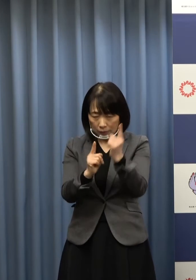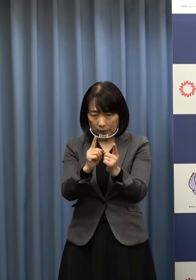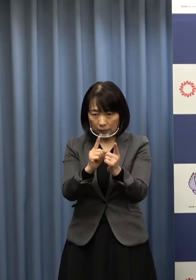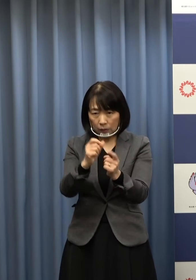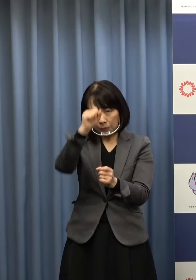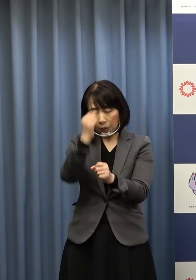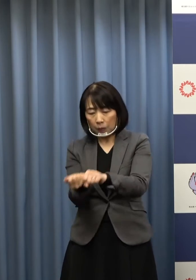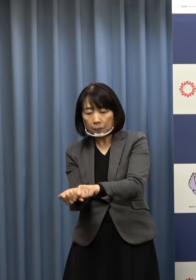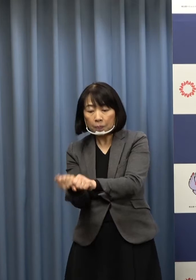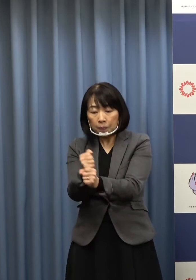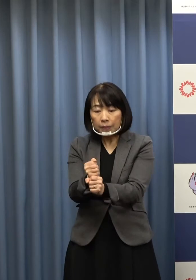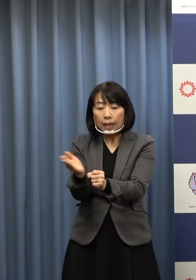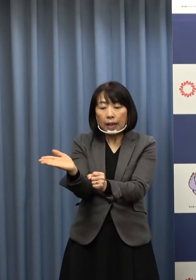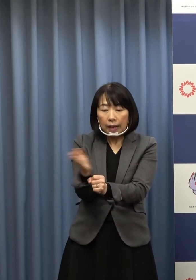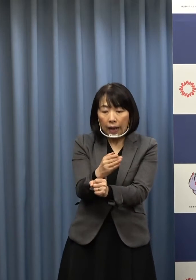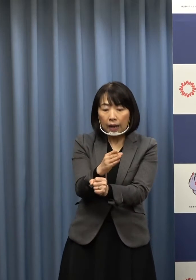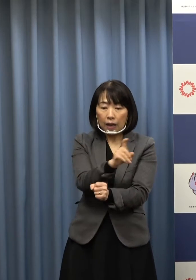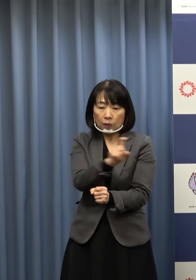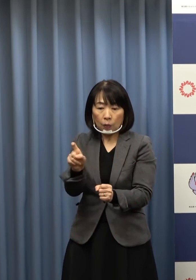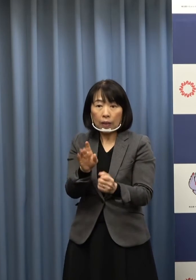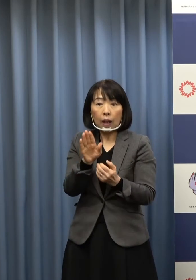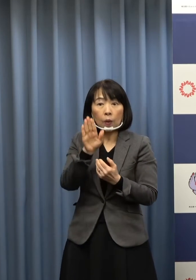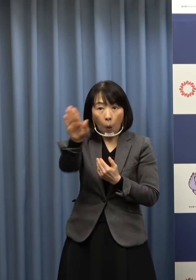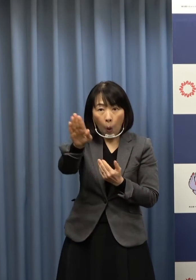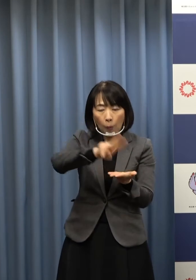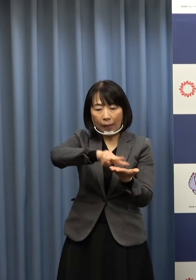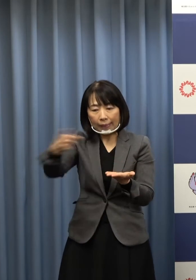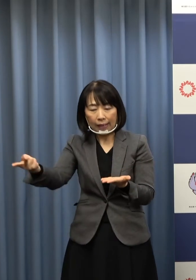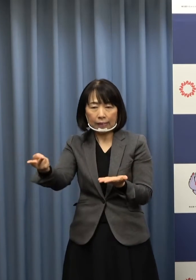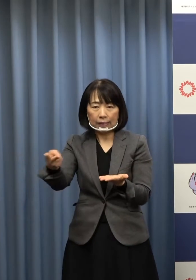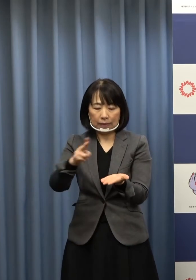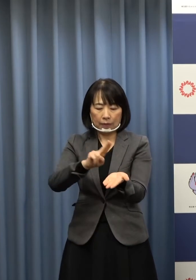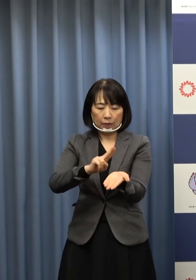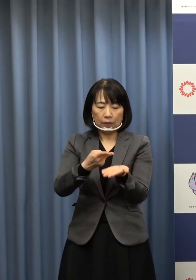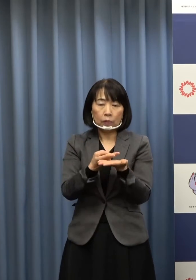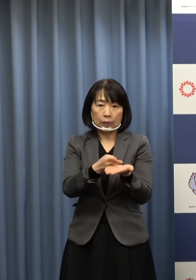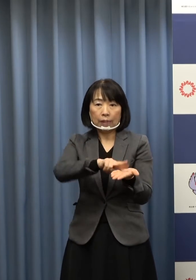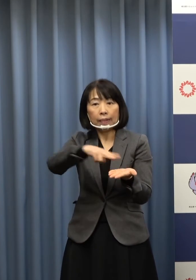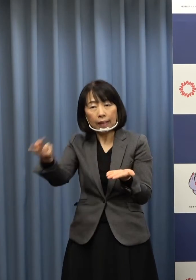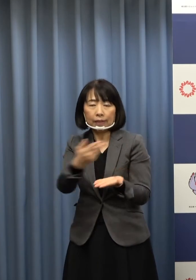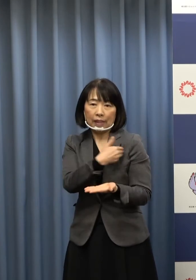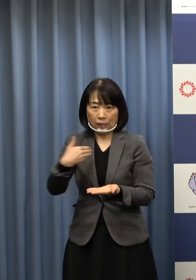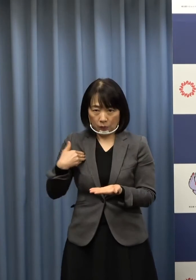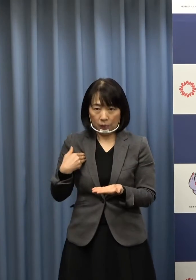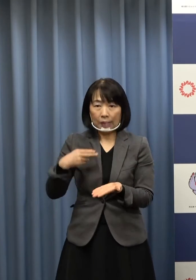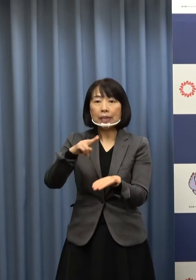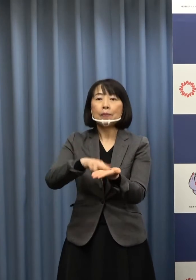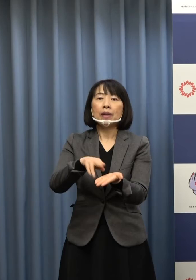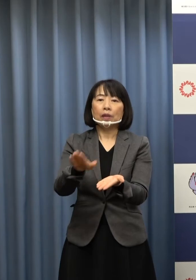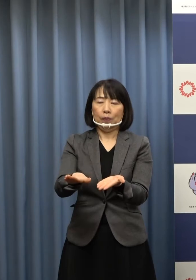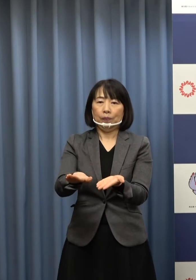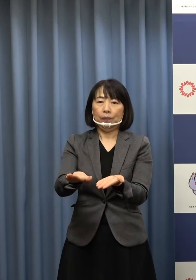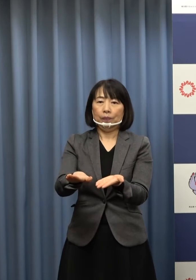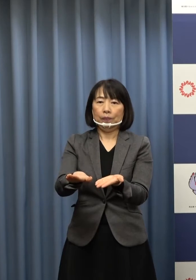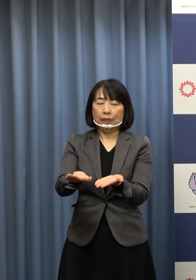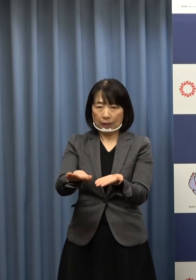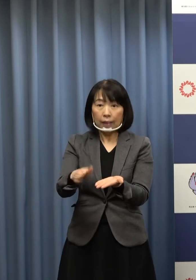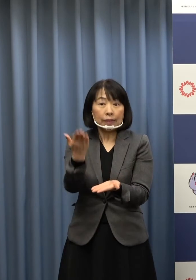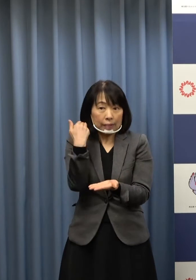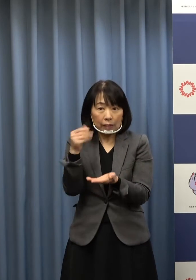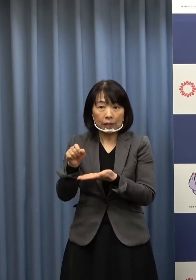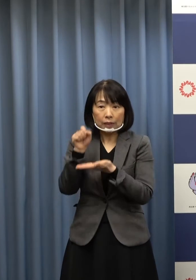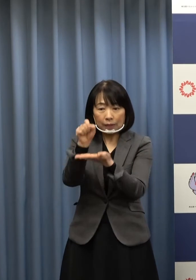もう転院できるという話になっていますけれども、しかしながら先ほど申し上げた99人のう